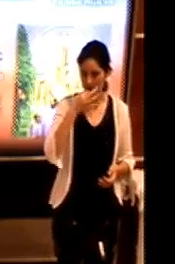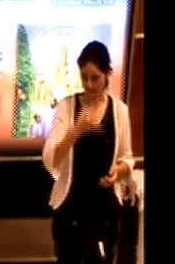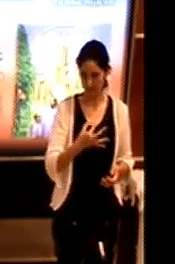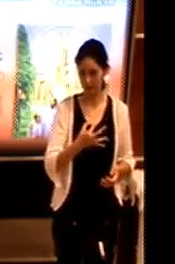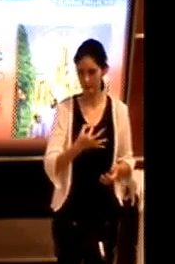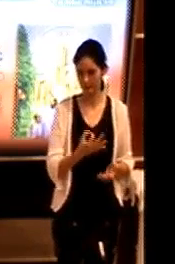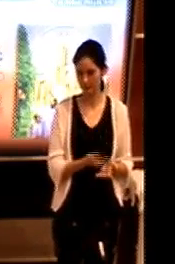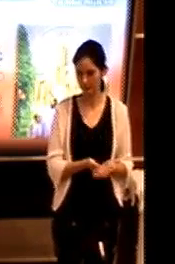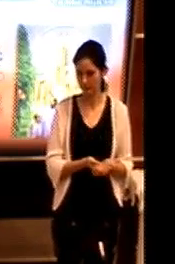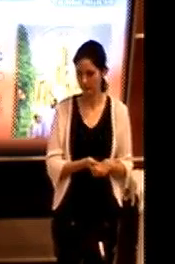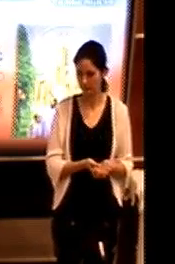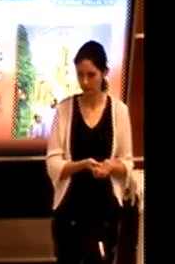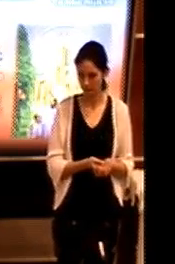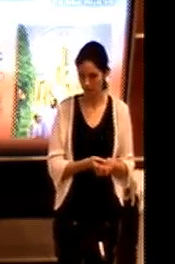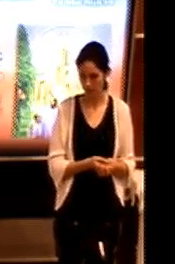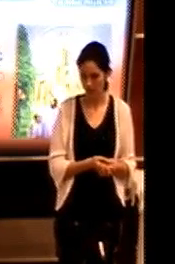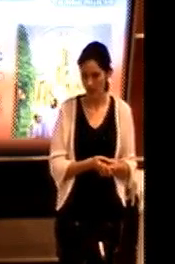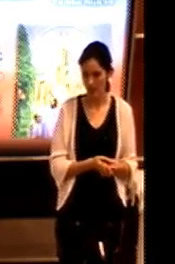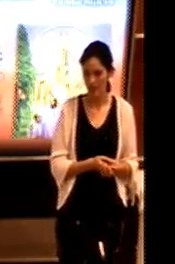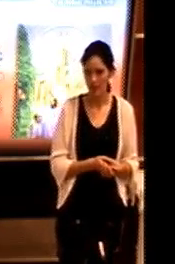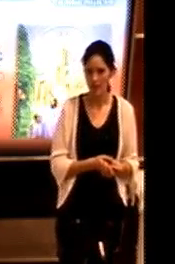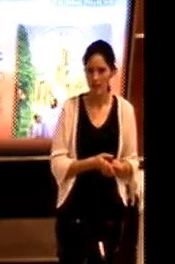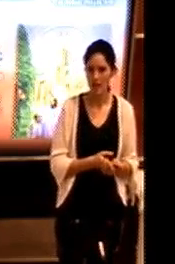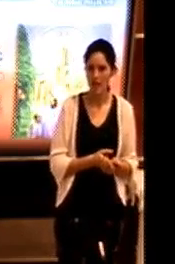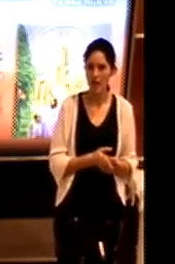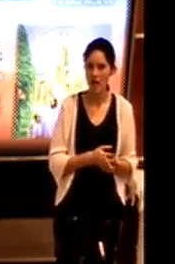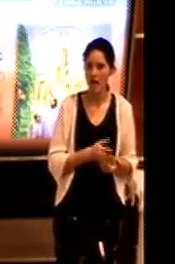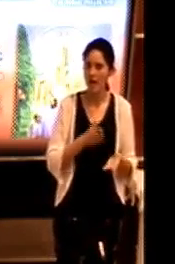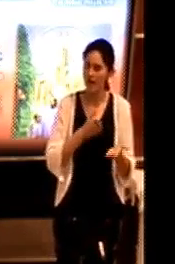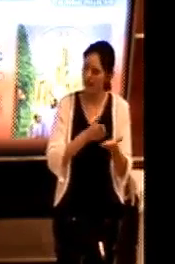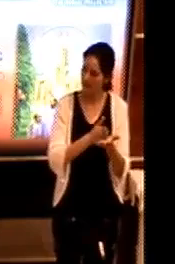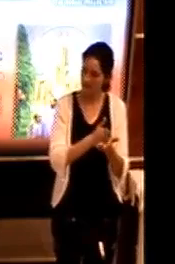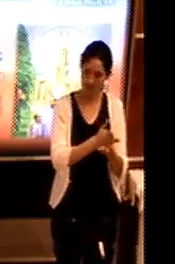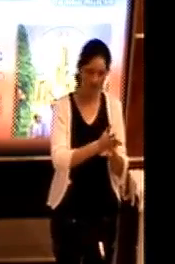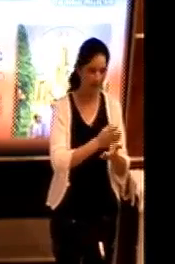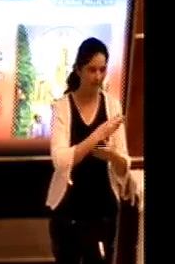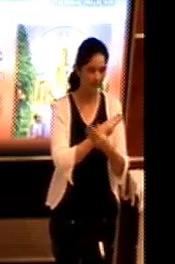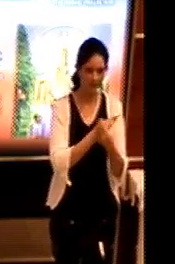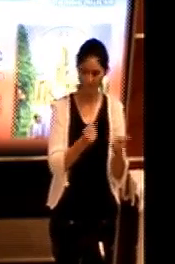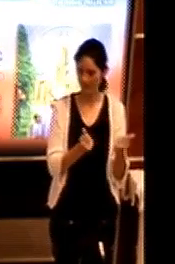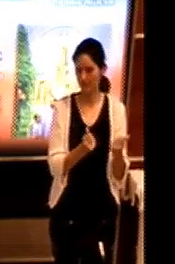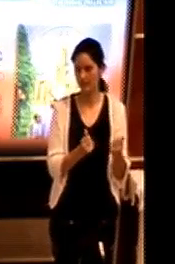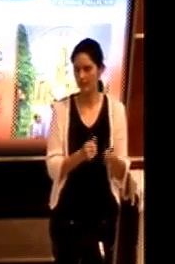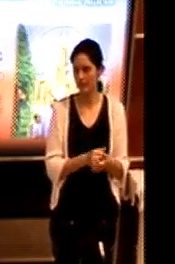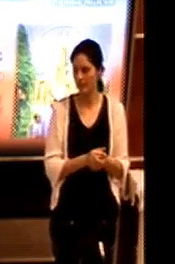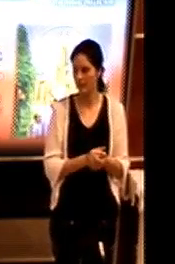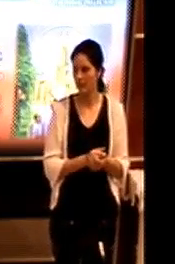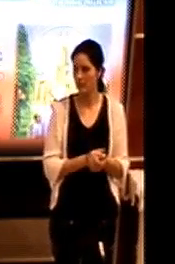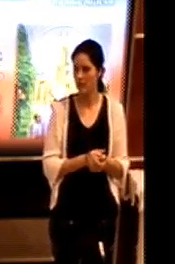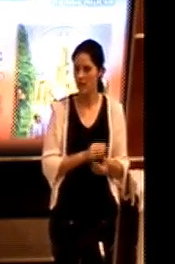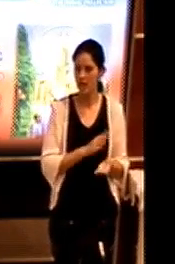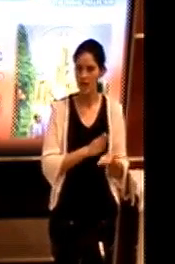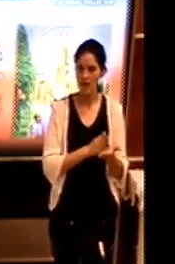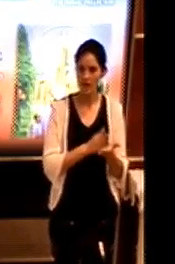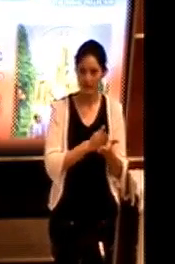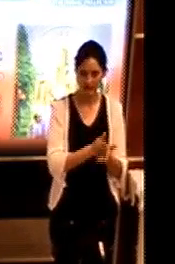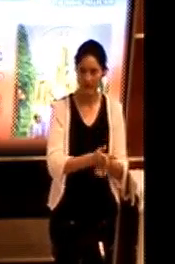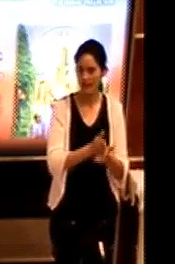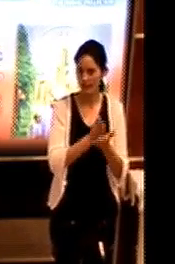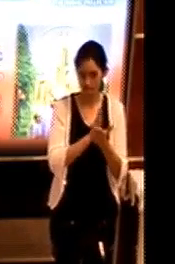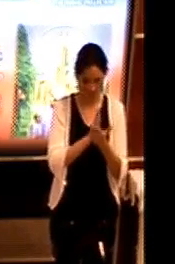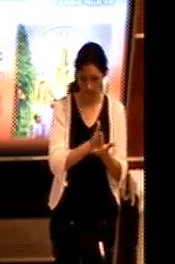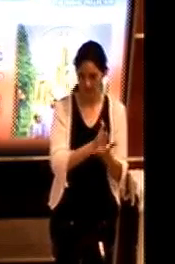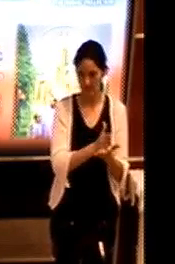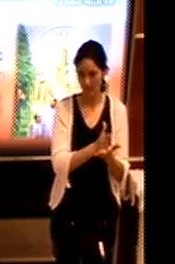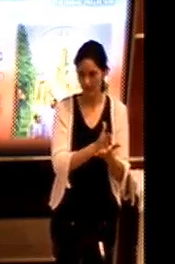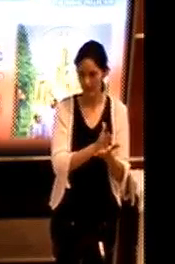esta hora. Y serán atormentados día y noche por los siglos de los siglos. En otras palabras, en la expresión bíblica es para siempre jamás. O sea, no